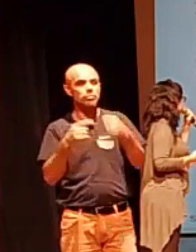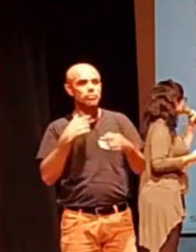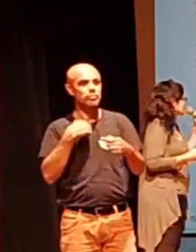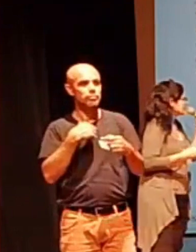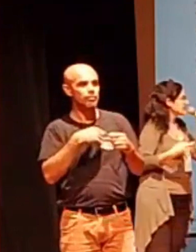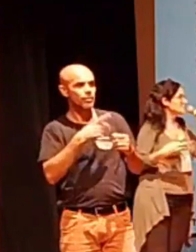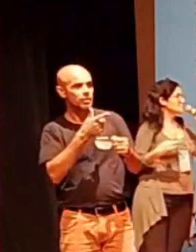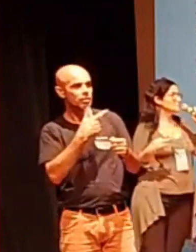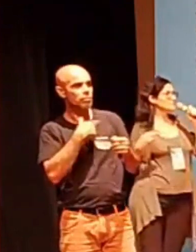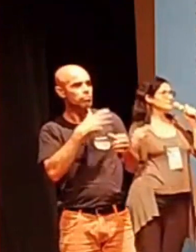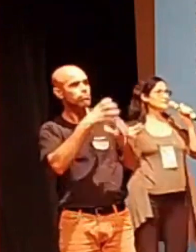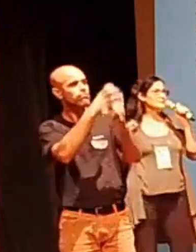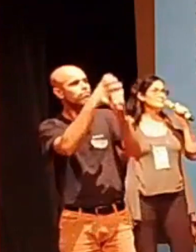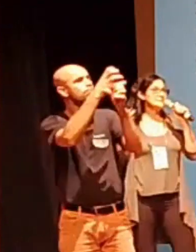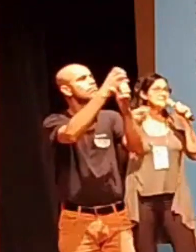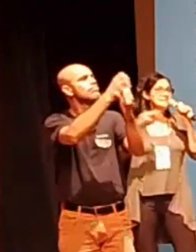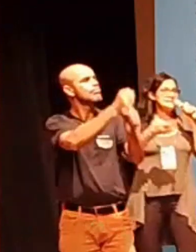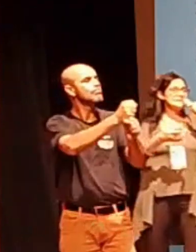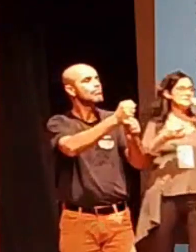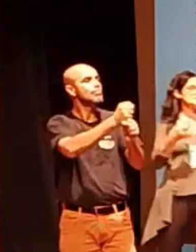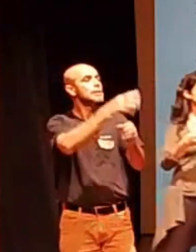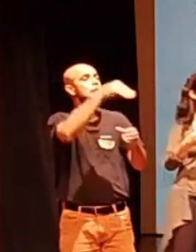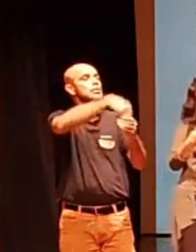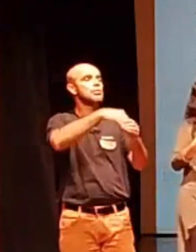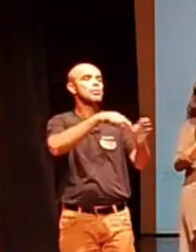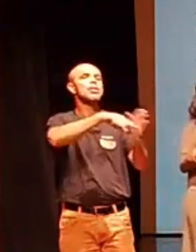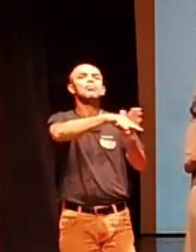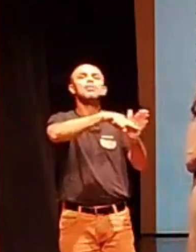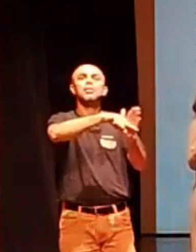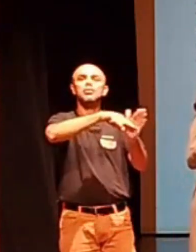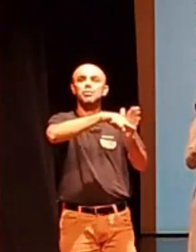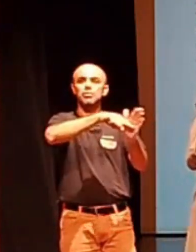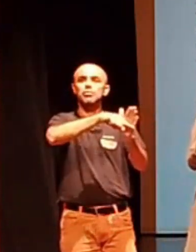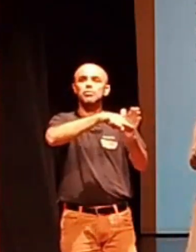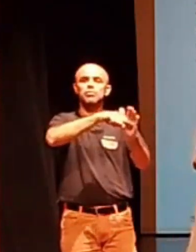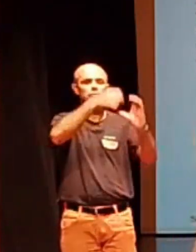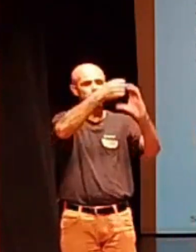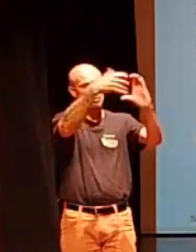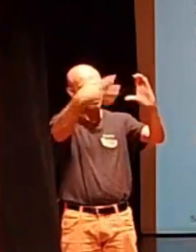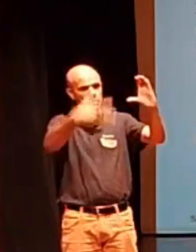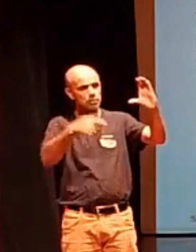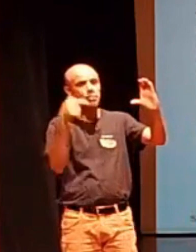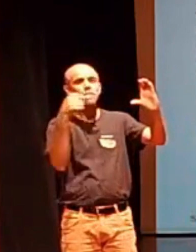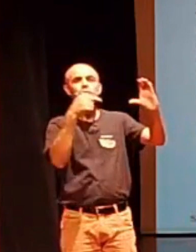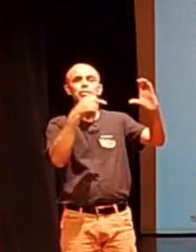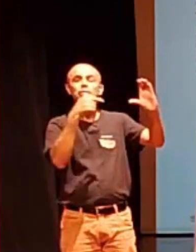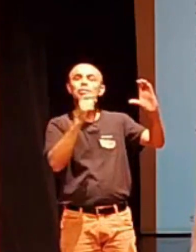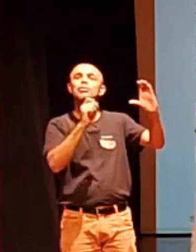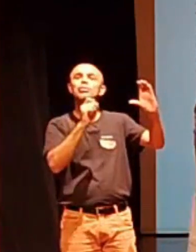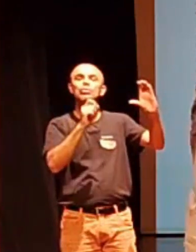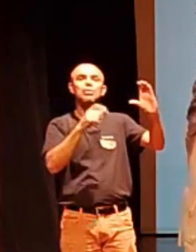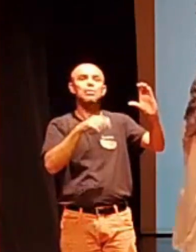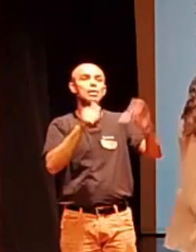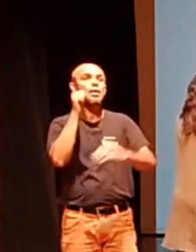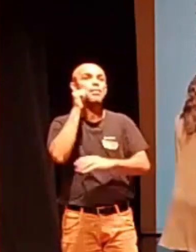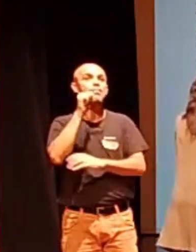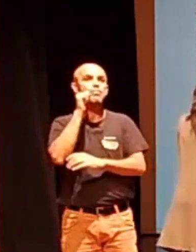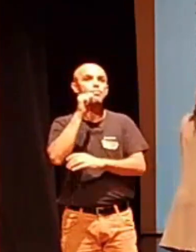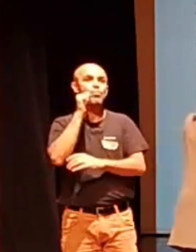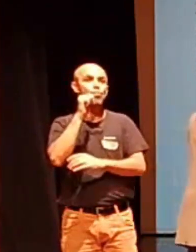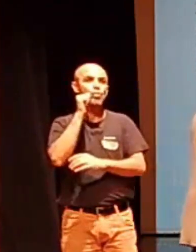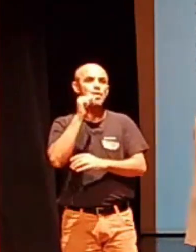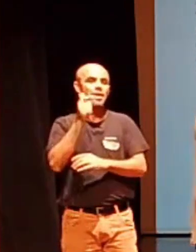taxas dentro da pesquisa que eles fizeram de caracterização dessa amostra eram aquelas mulheres